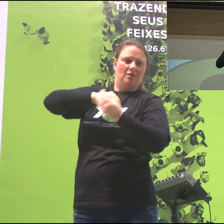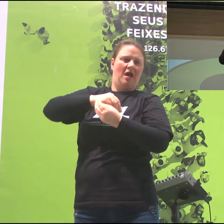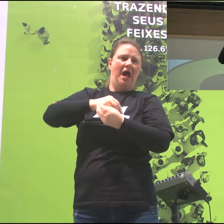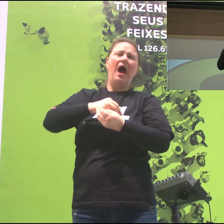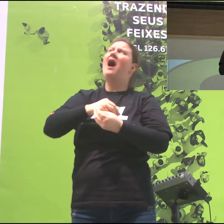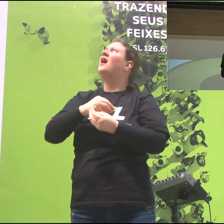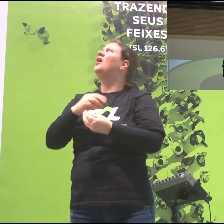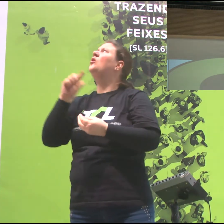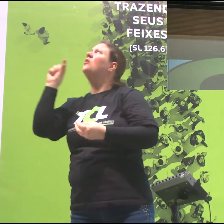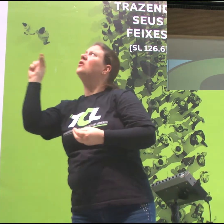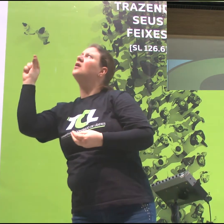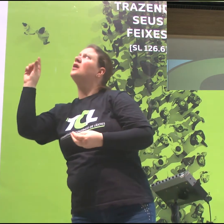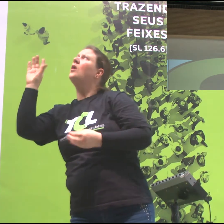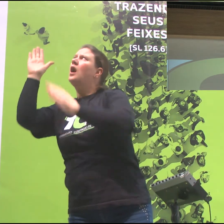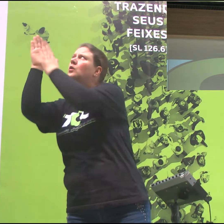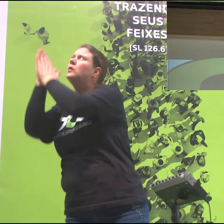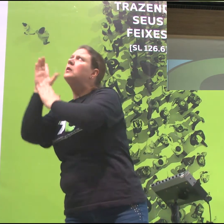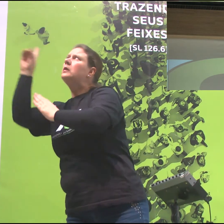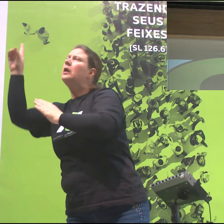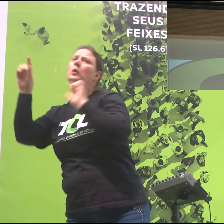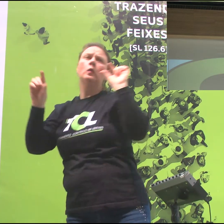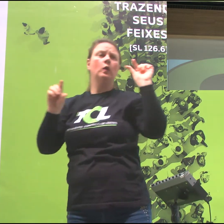meio de um monte de outras coisas.